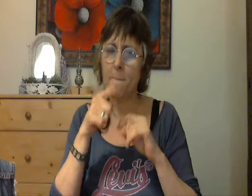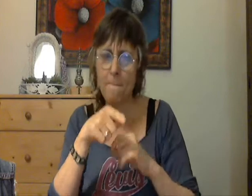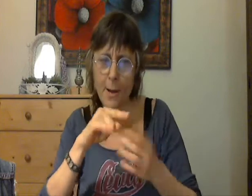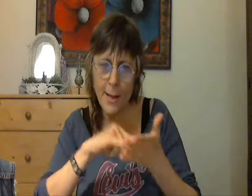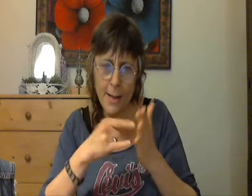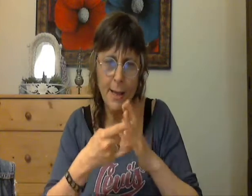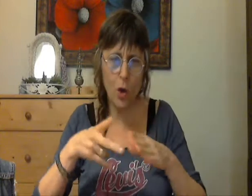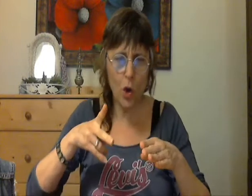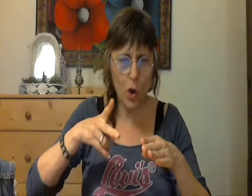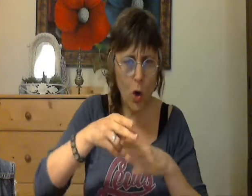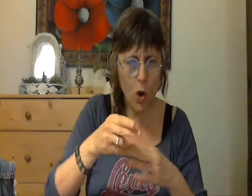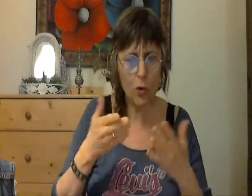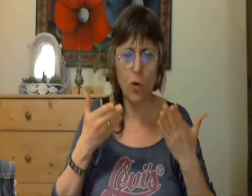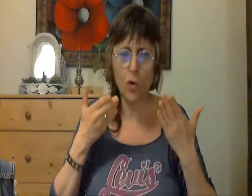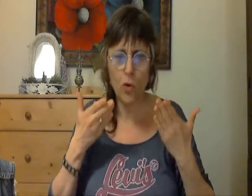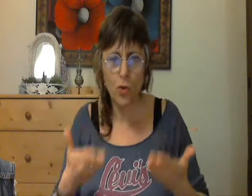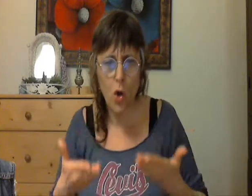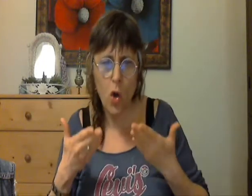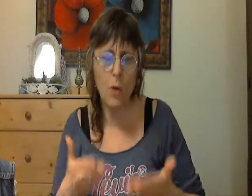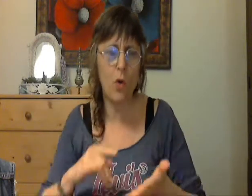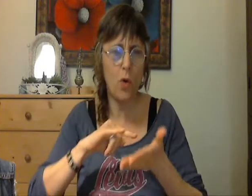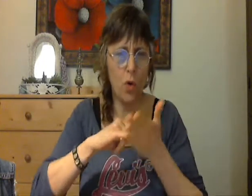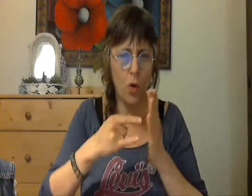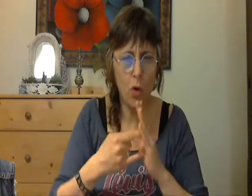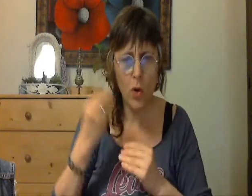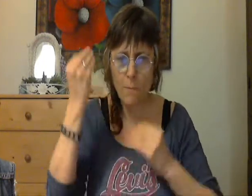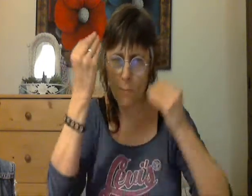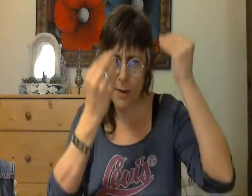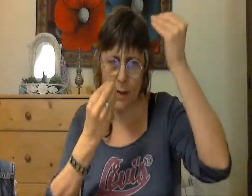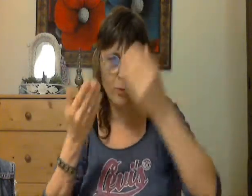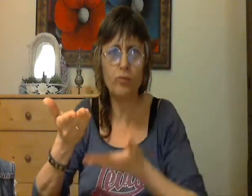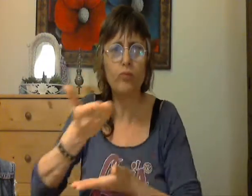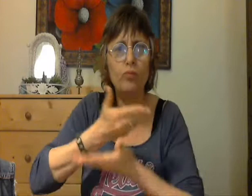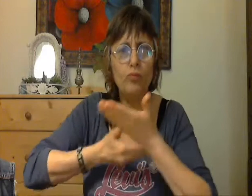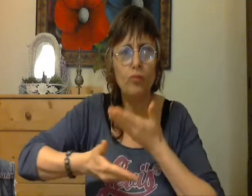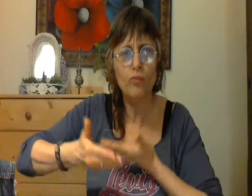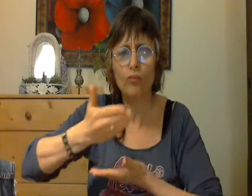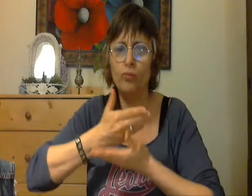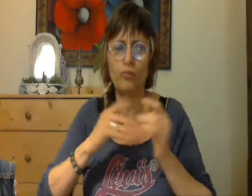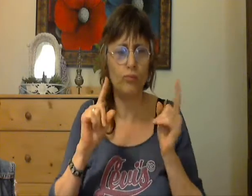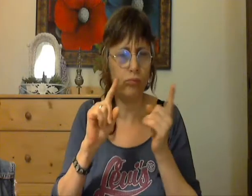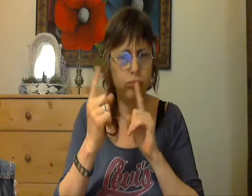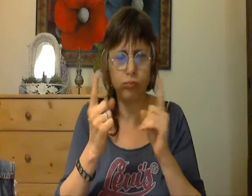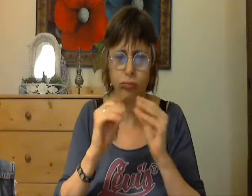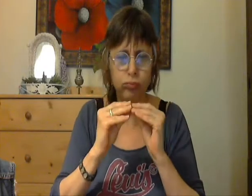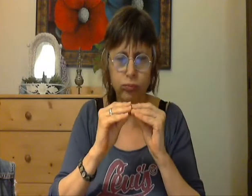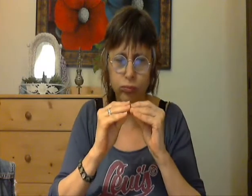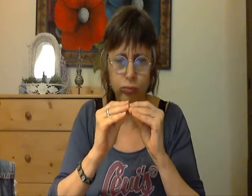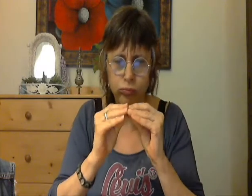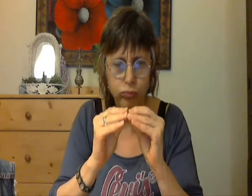grupo, y sobre todo, yo creo que la turbulencia que tuvieron durante un par de partidos, después de la turbulencia, parece que han desaparecido, y ya lo demostró el